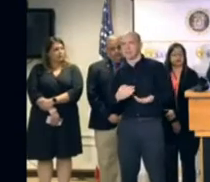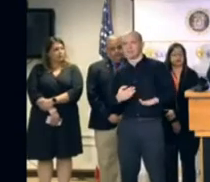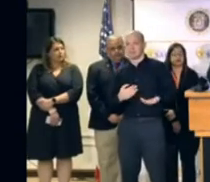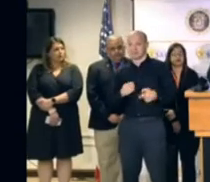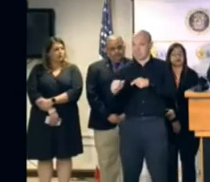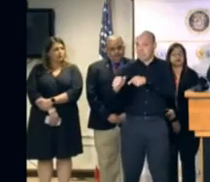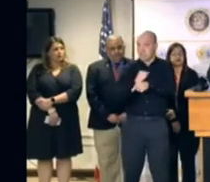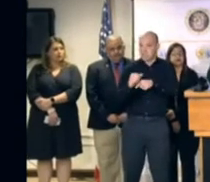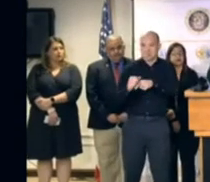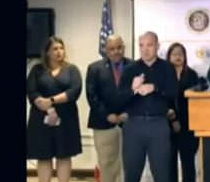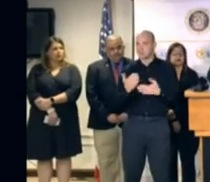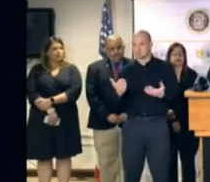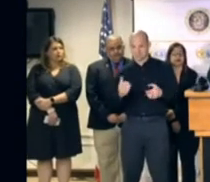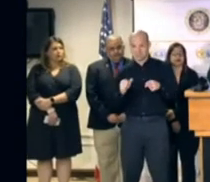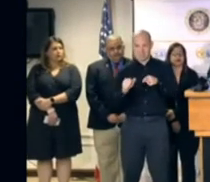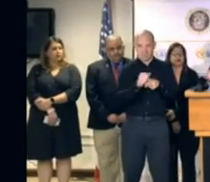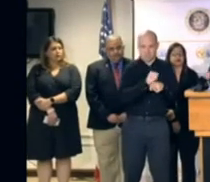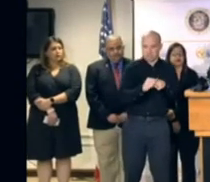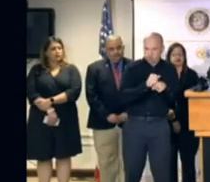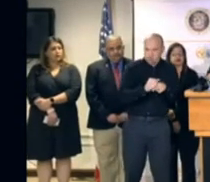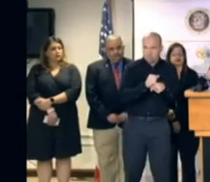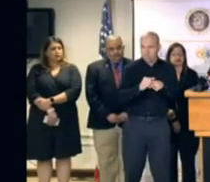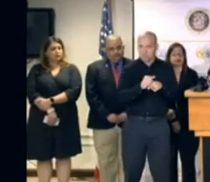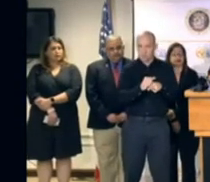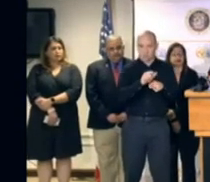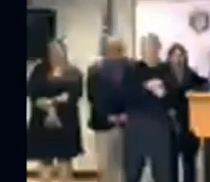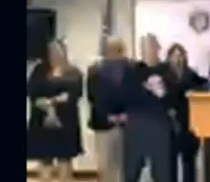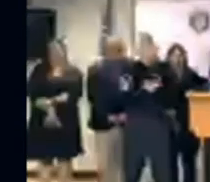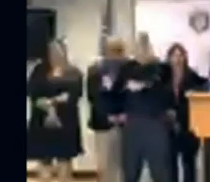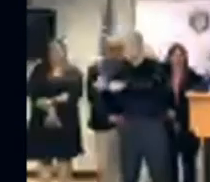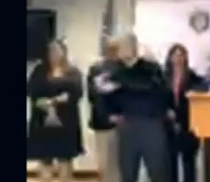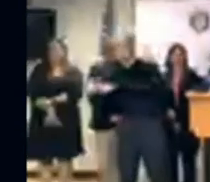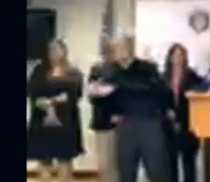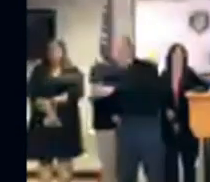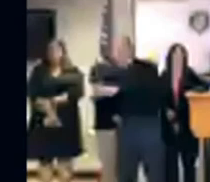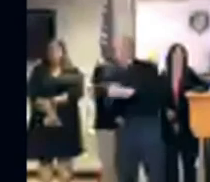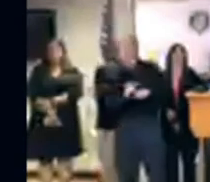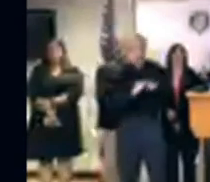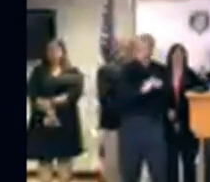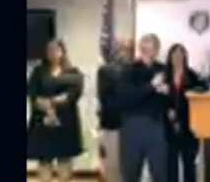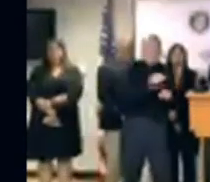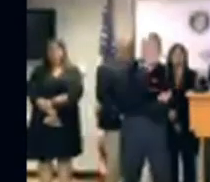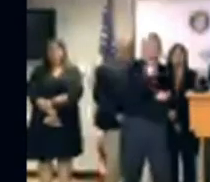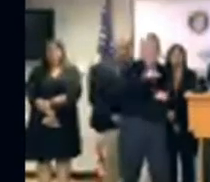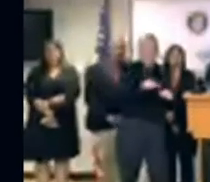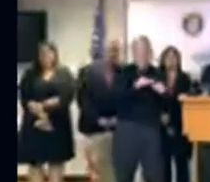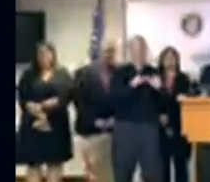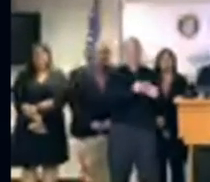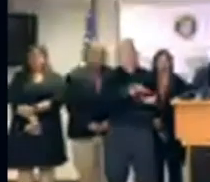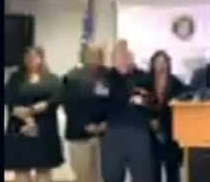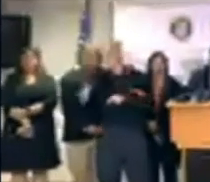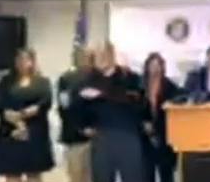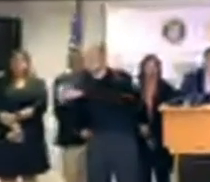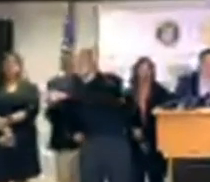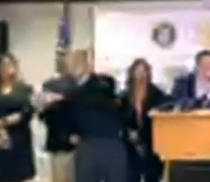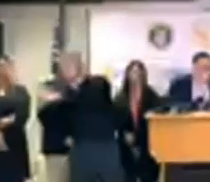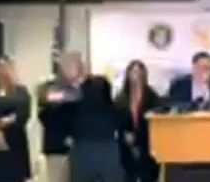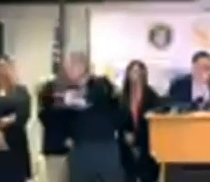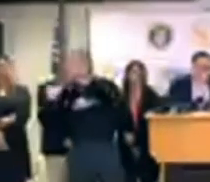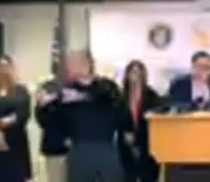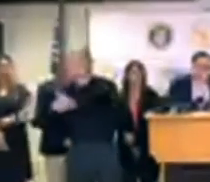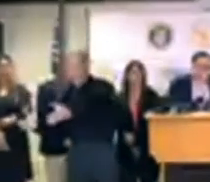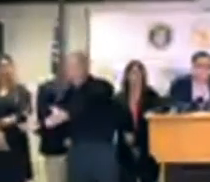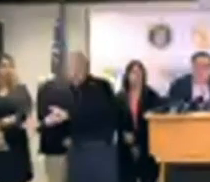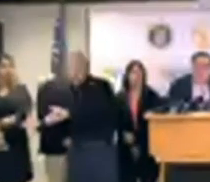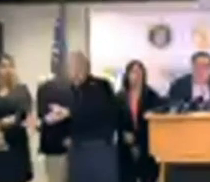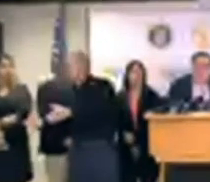concepto train the trainer, donde que lo que queremos es capacitar y que ellos sigan dando instrucciones o capacitando